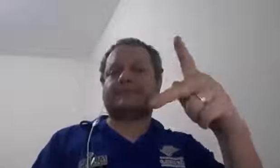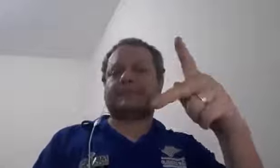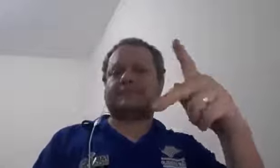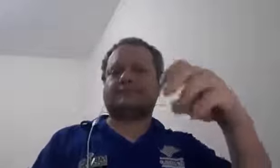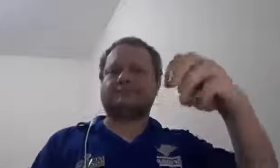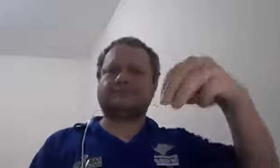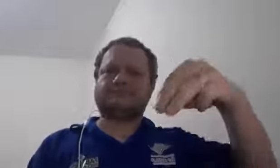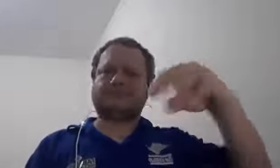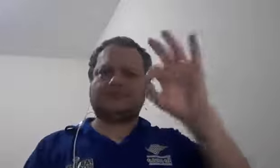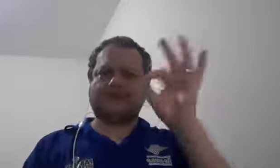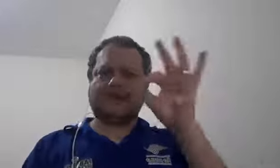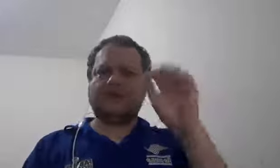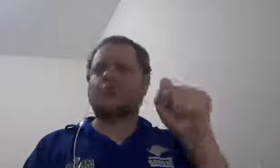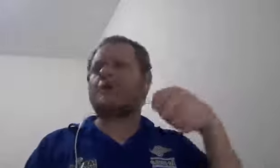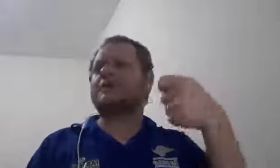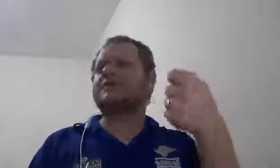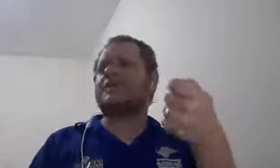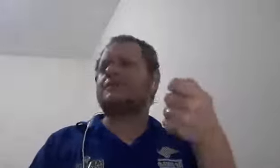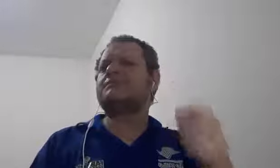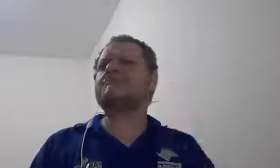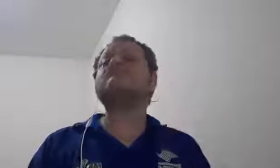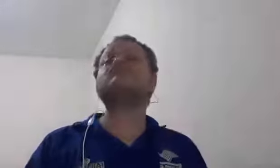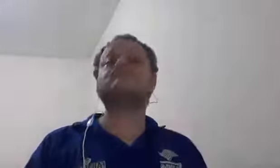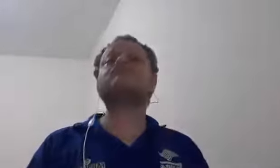MASP. Certo? Qual que é o sinal?